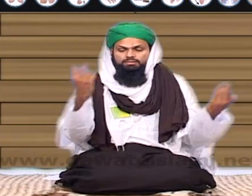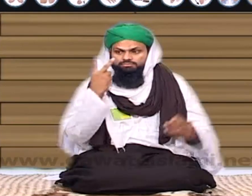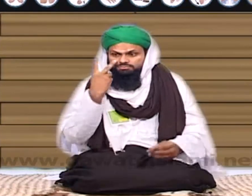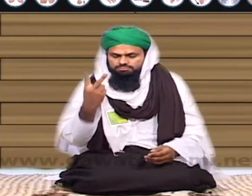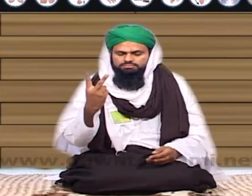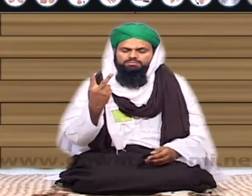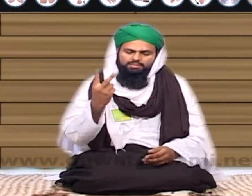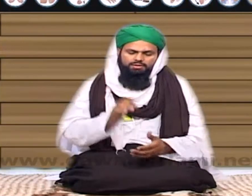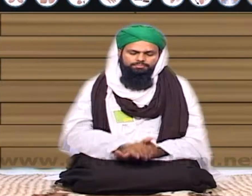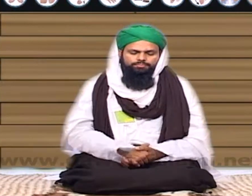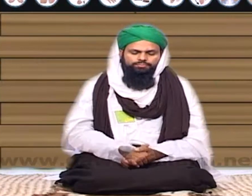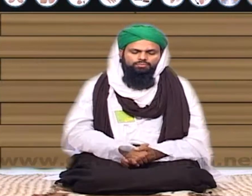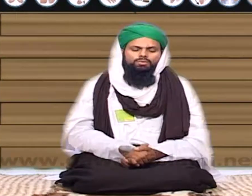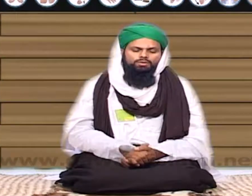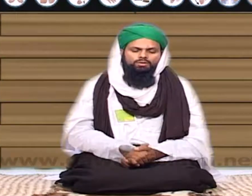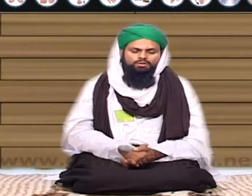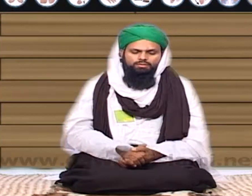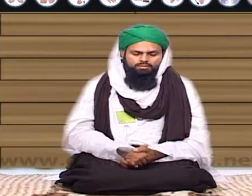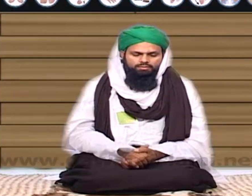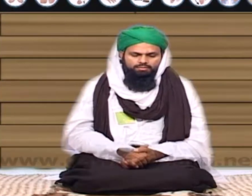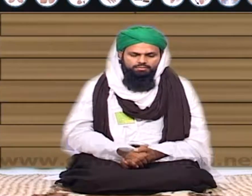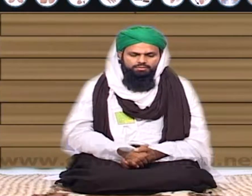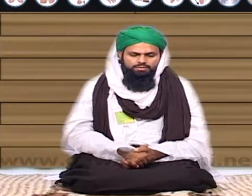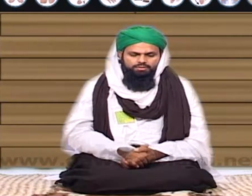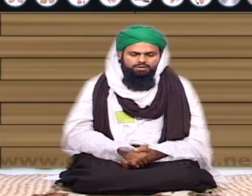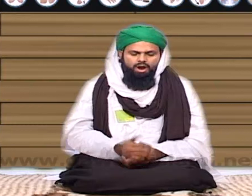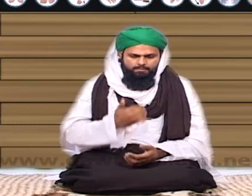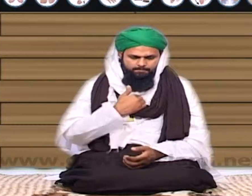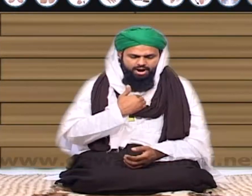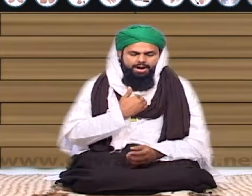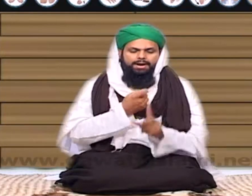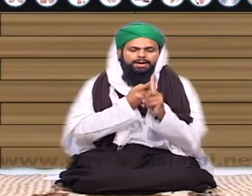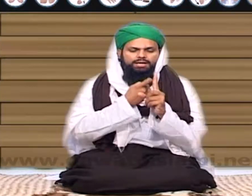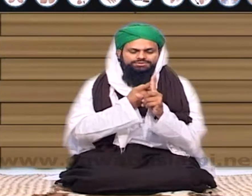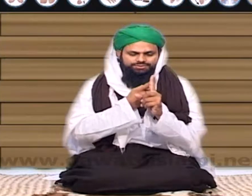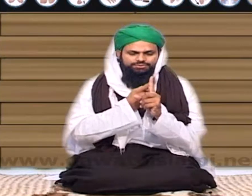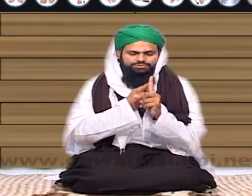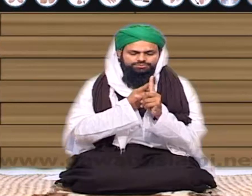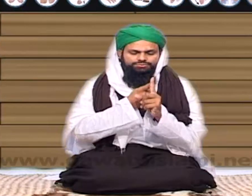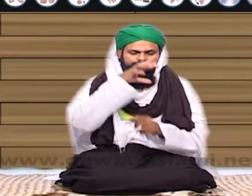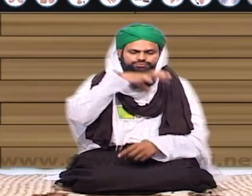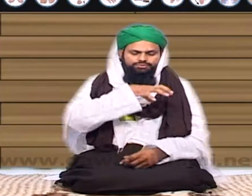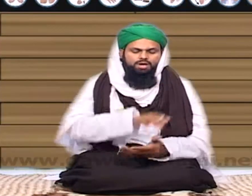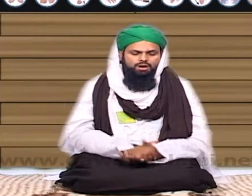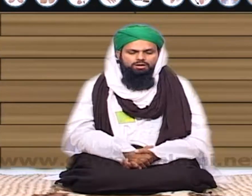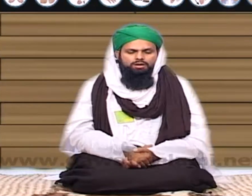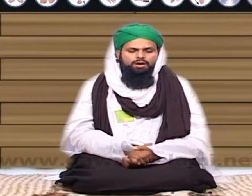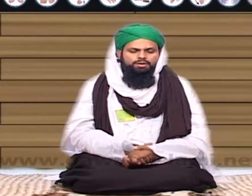ہے، جیسے کہ ابھی ہم نے واقعہ سنا۔ تو اس طرح کے واقعات ہوتے رہتے ہیں۔ ہمارے کراچی شہر ہی کا واقعہ ہے،